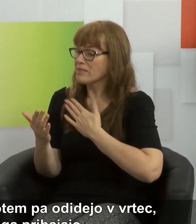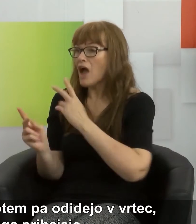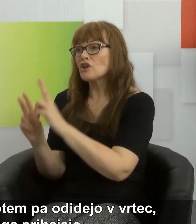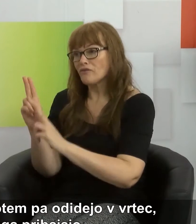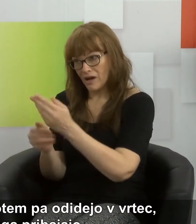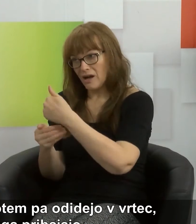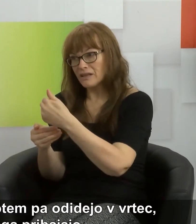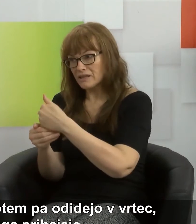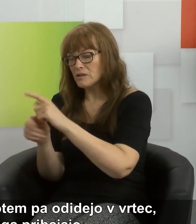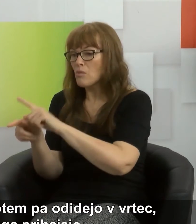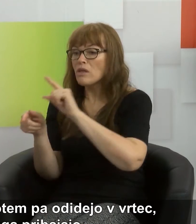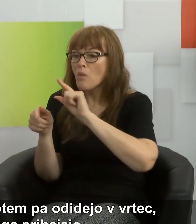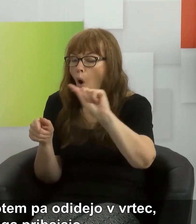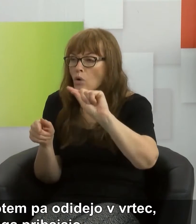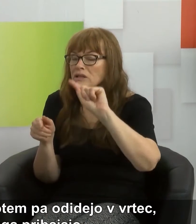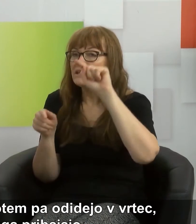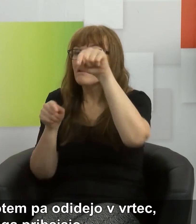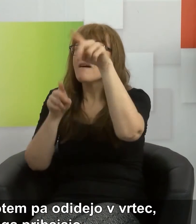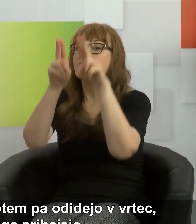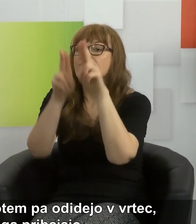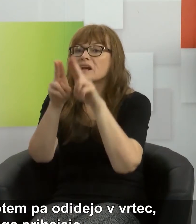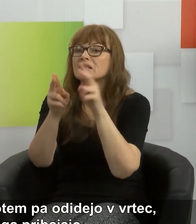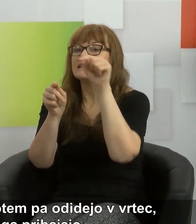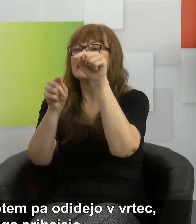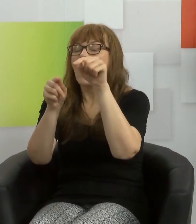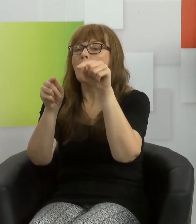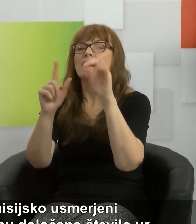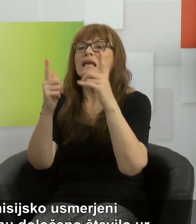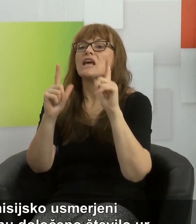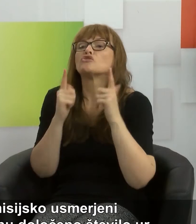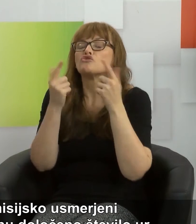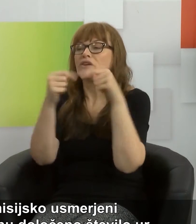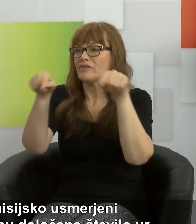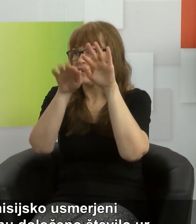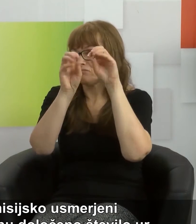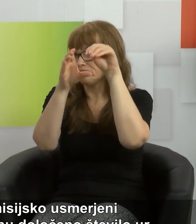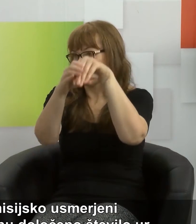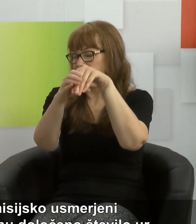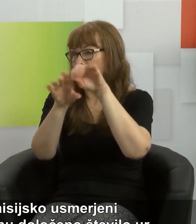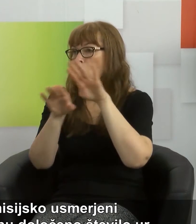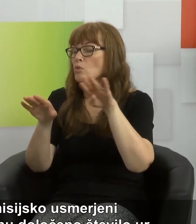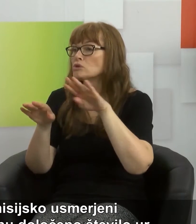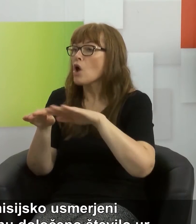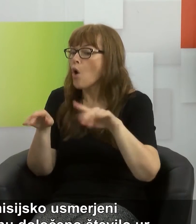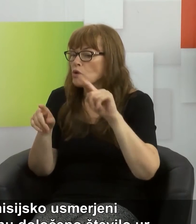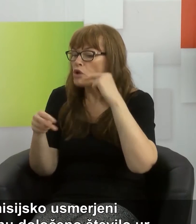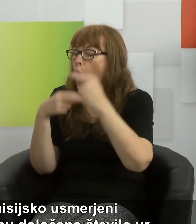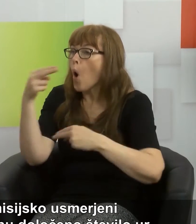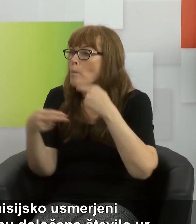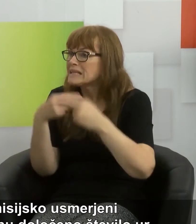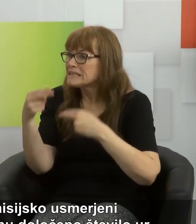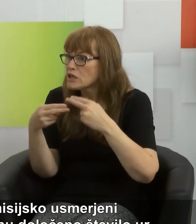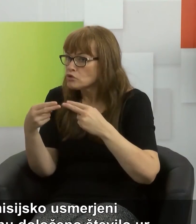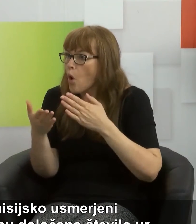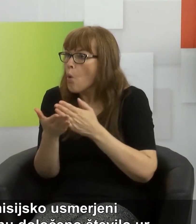vrtca, potem pa odidejo v vrtec iz okolja, iz katerega prihajajo. Vsi ti otroci so komisijsko usmerjeni